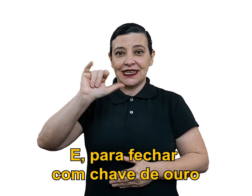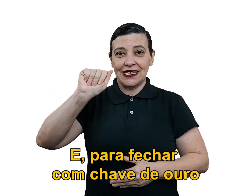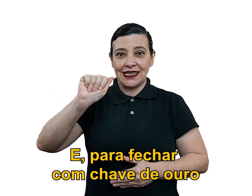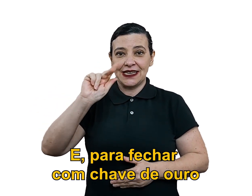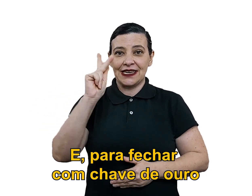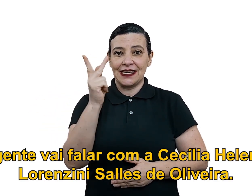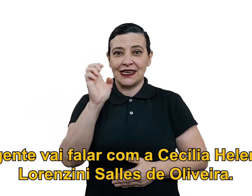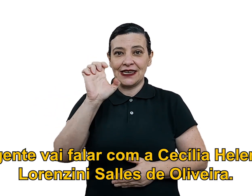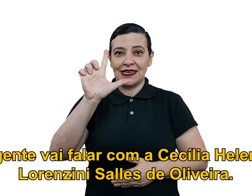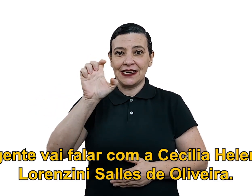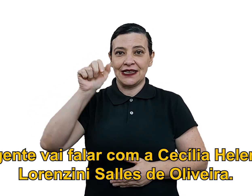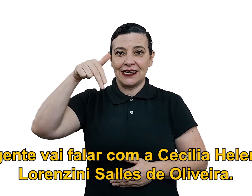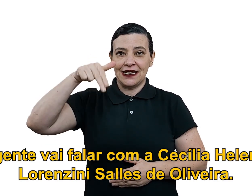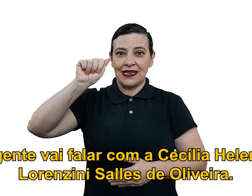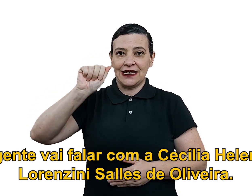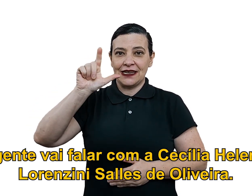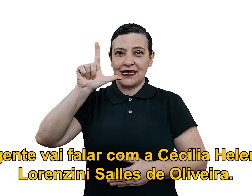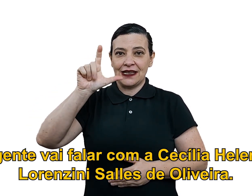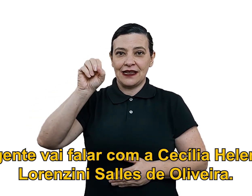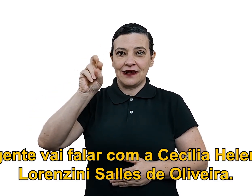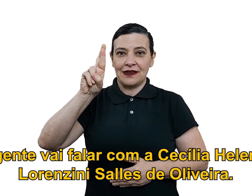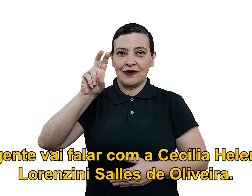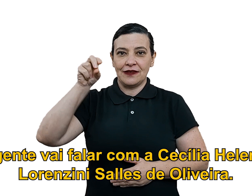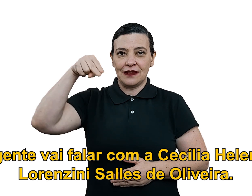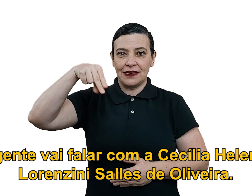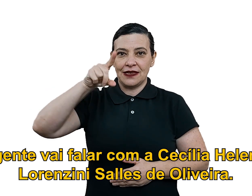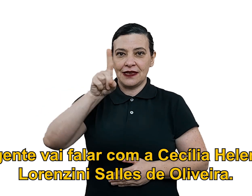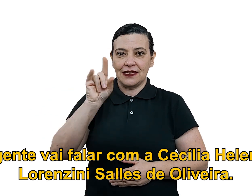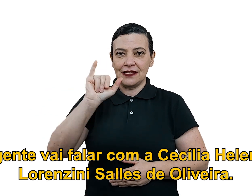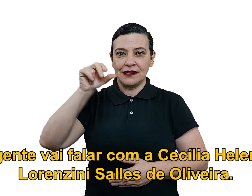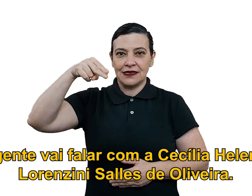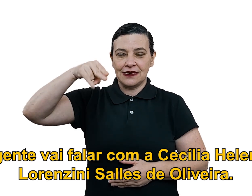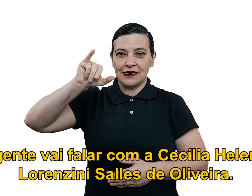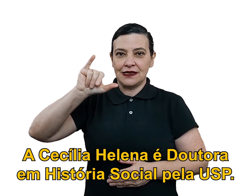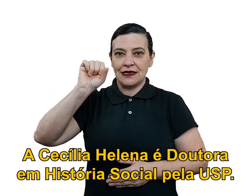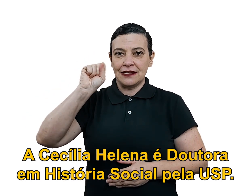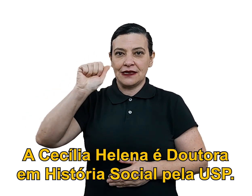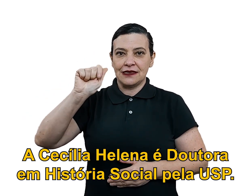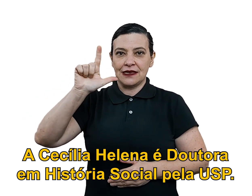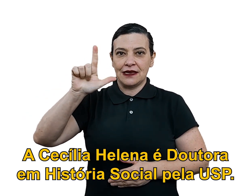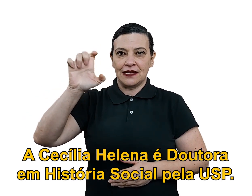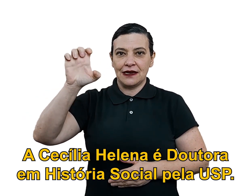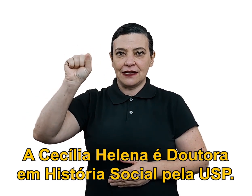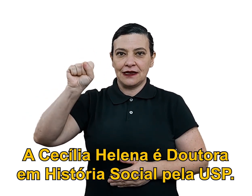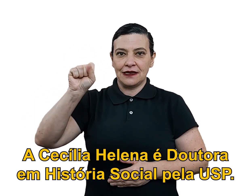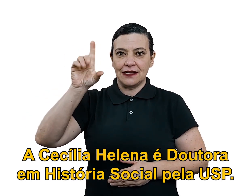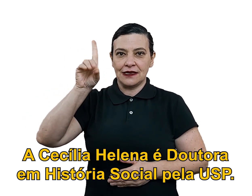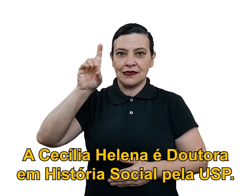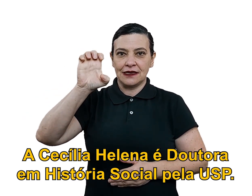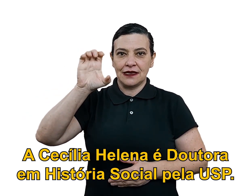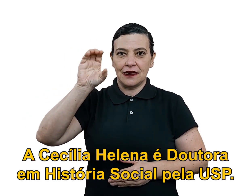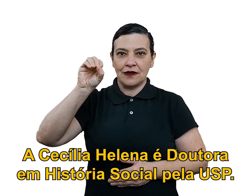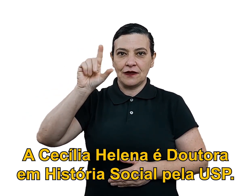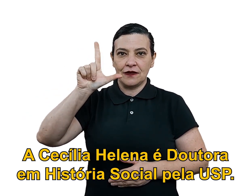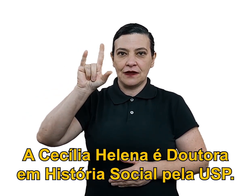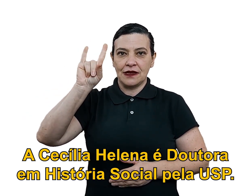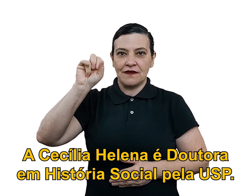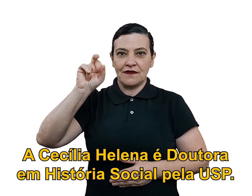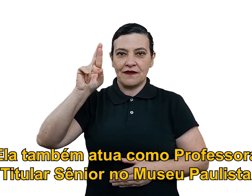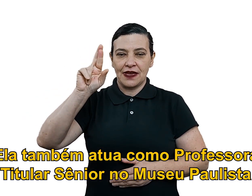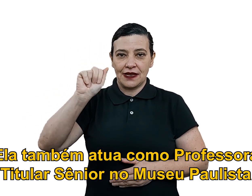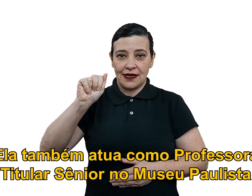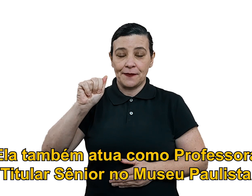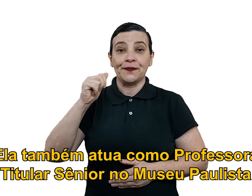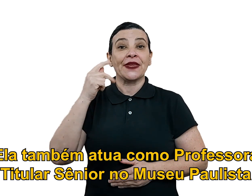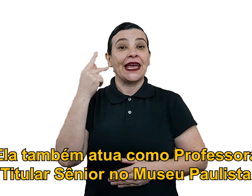fechar com chave de ouro, a gente vai falar com a Cecília Helena Lorenzini Salles de Oliveira. A Cecília Helena é doutora em História Social pela